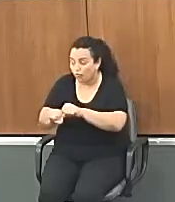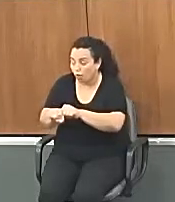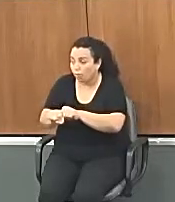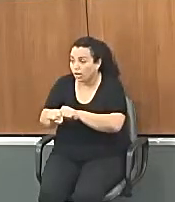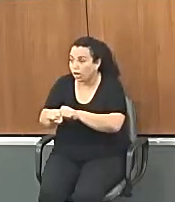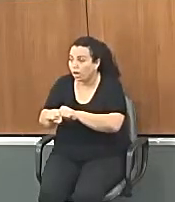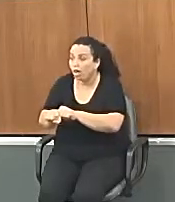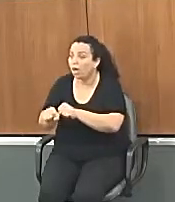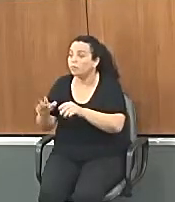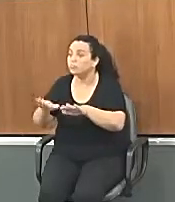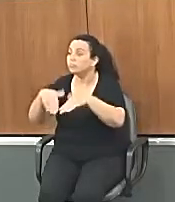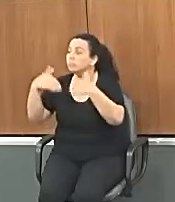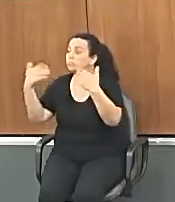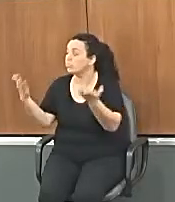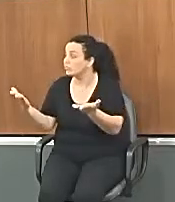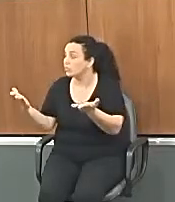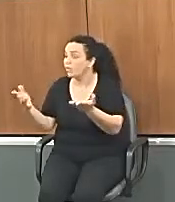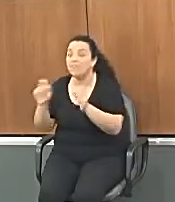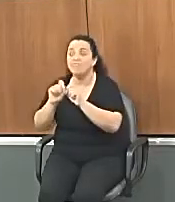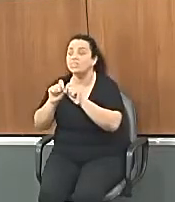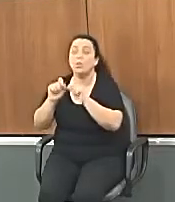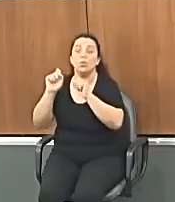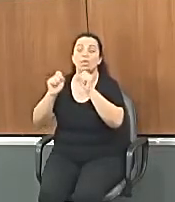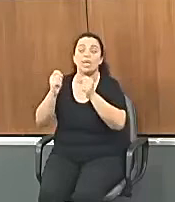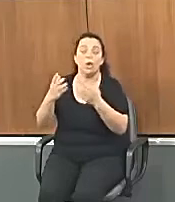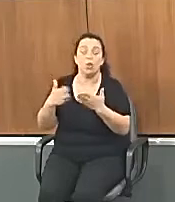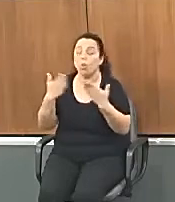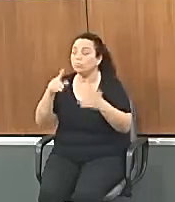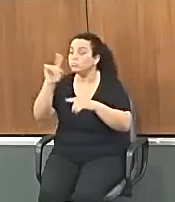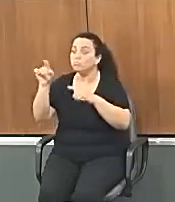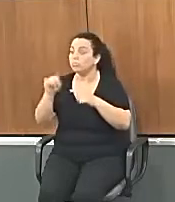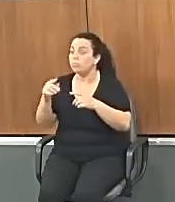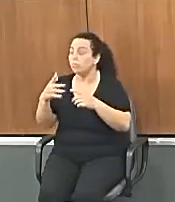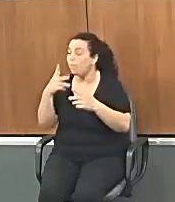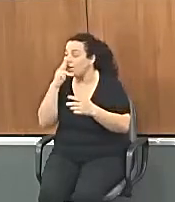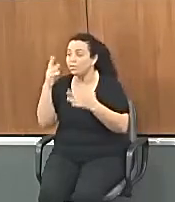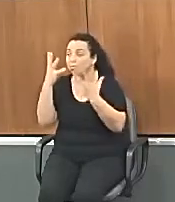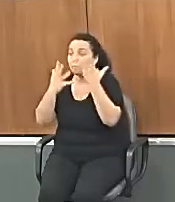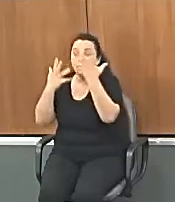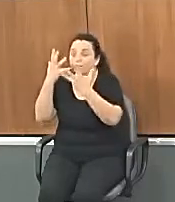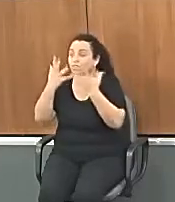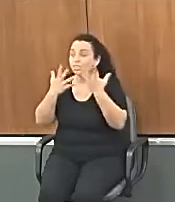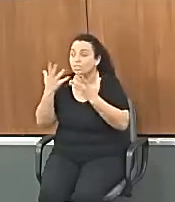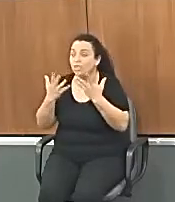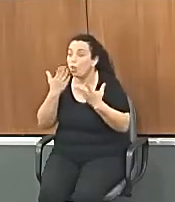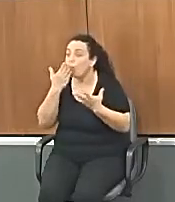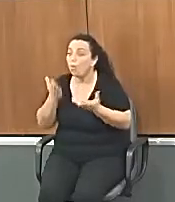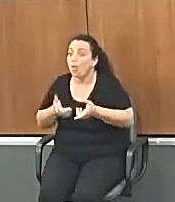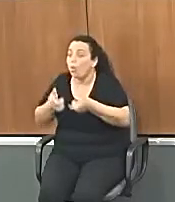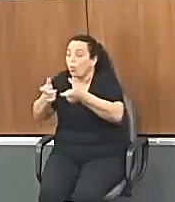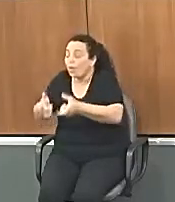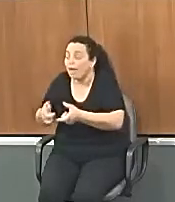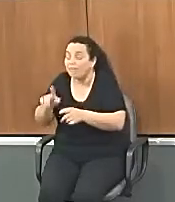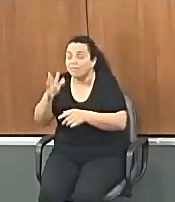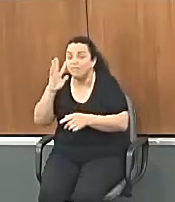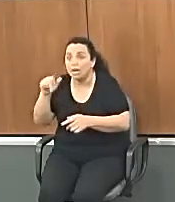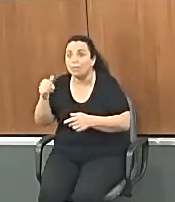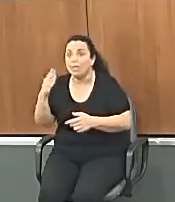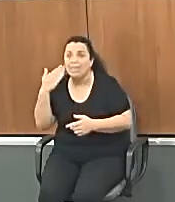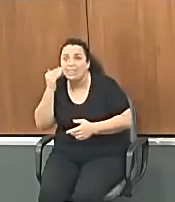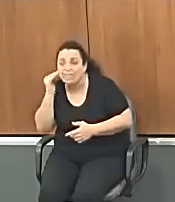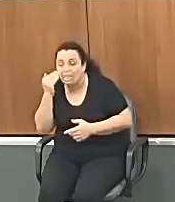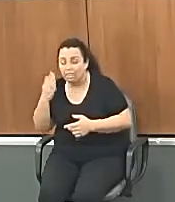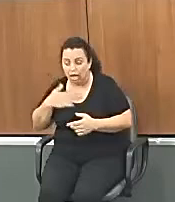ir se não tem nenhuma colhida para ela o que fazer não tem um local que realmente entenda daquela deficiência que